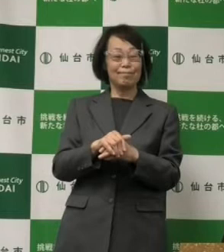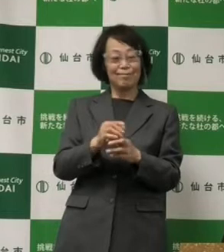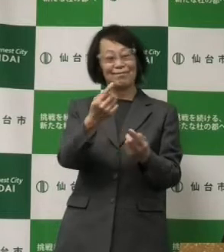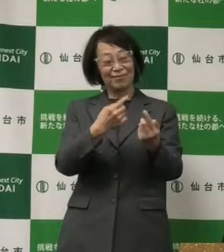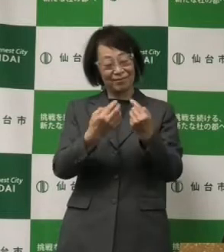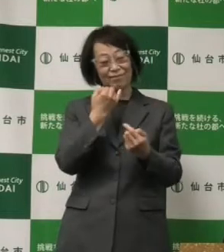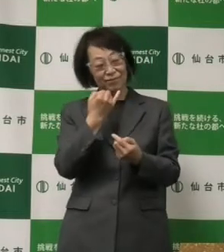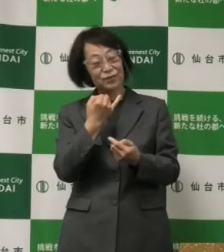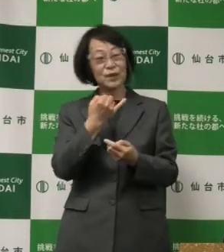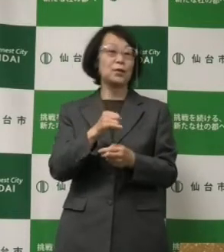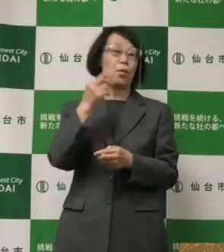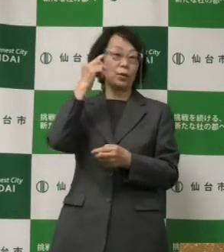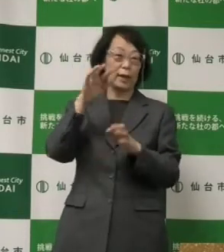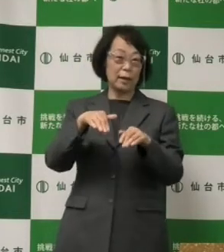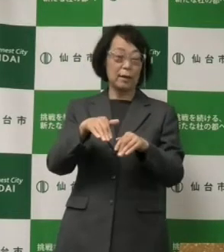ところでありました。